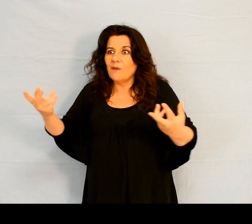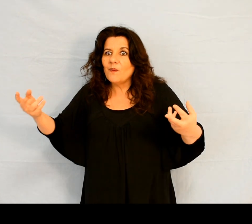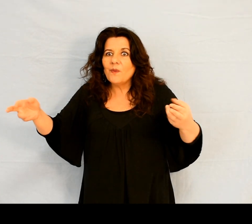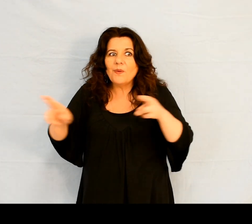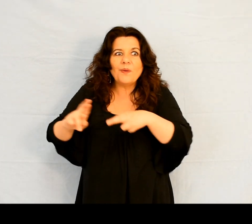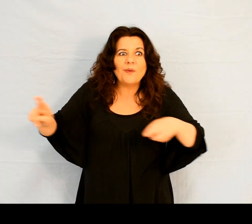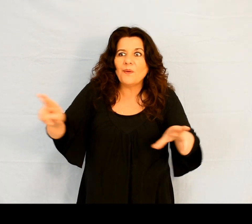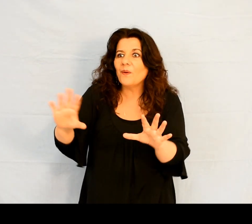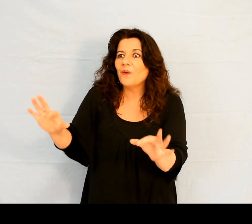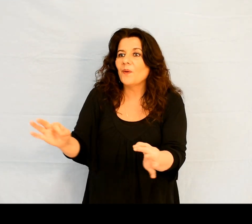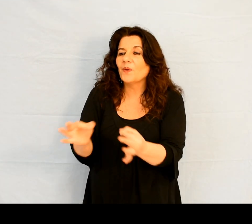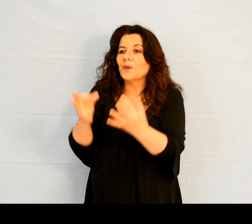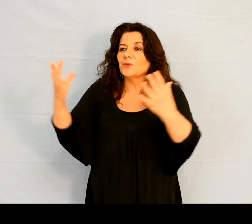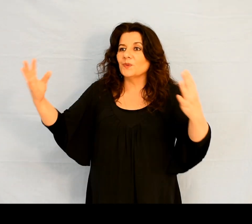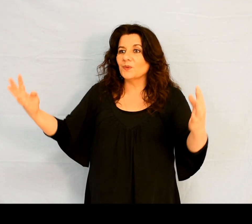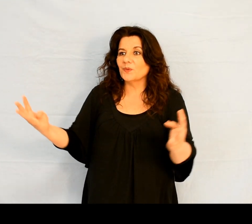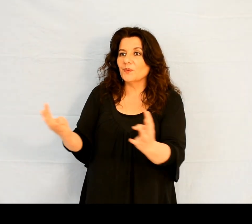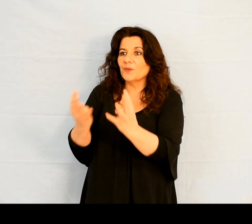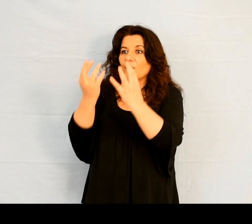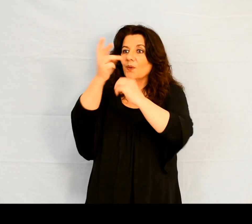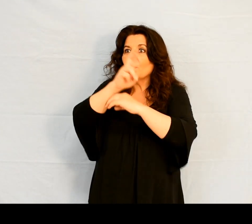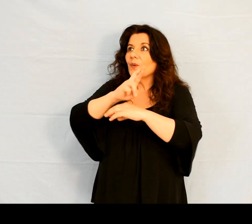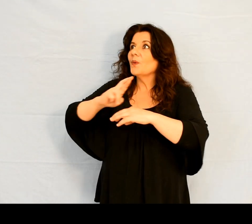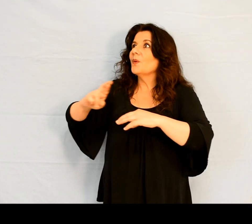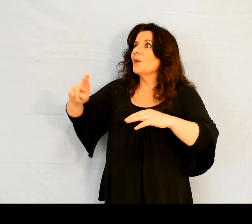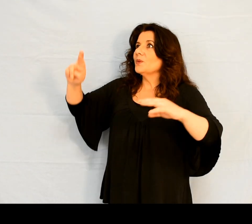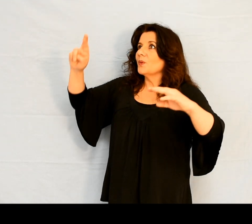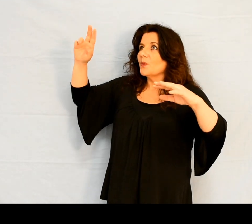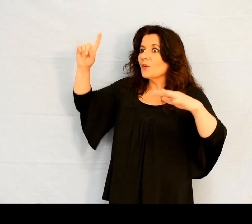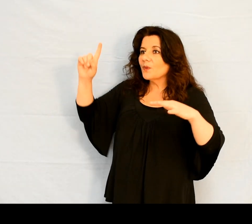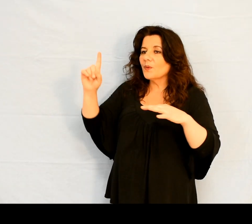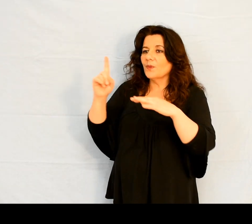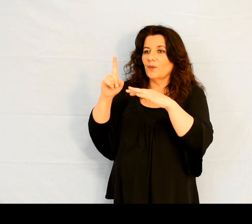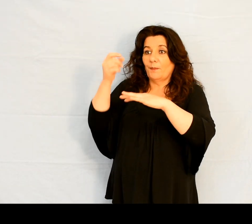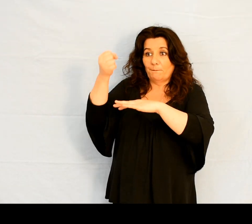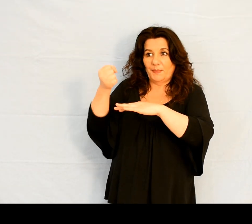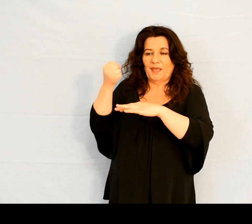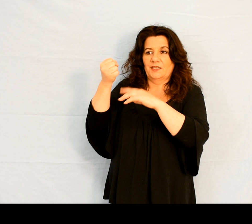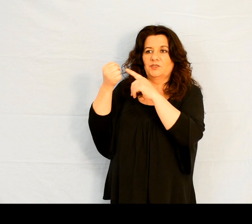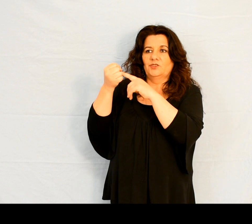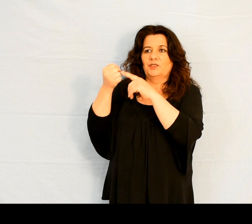vous êtes retournés vers votre berger, le gardien de vos âmes.